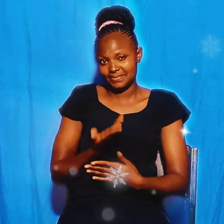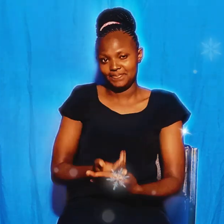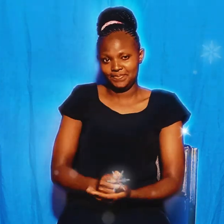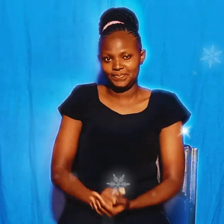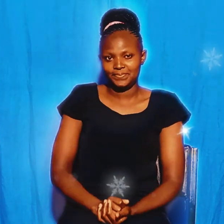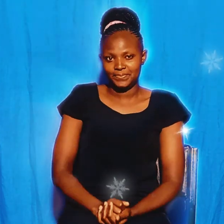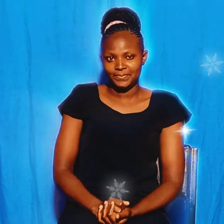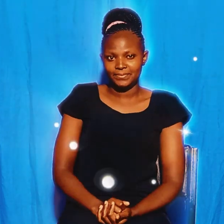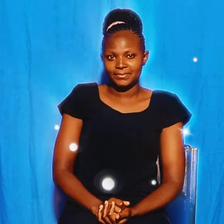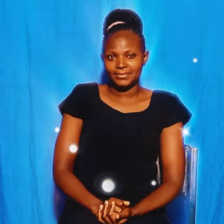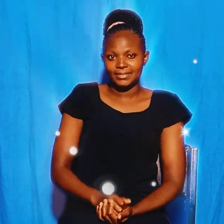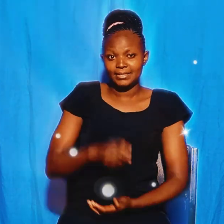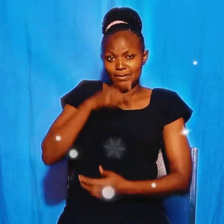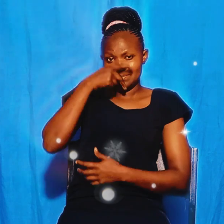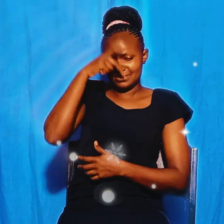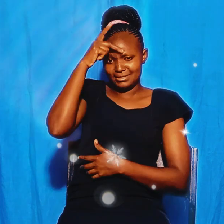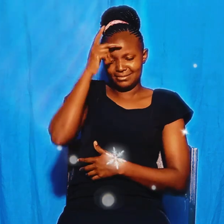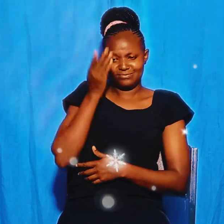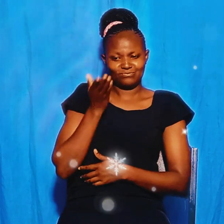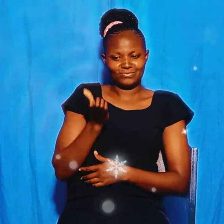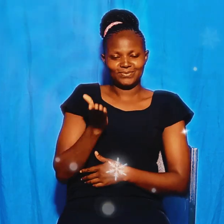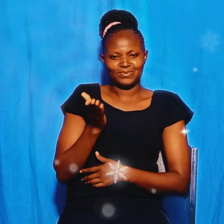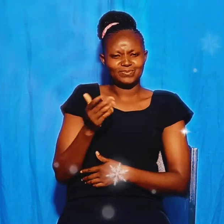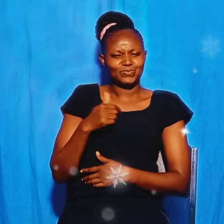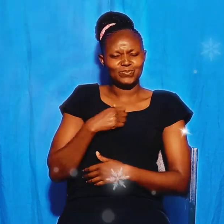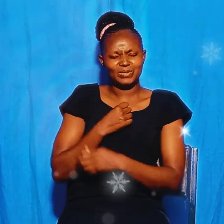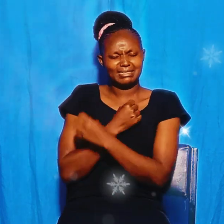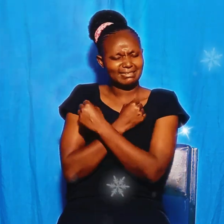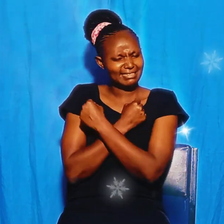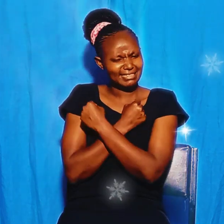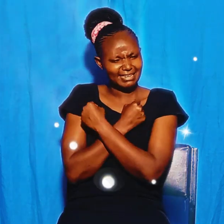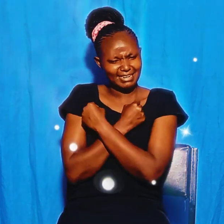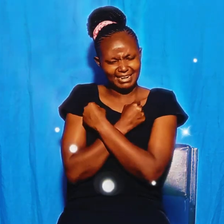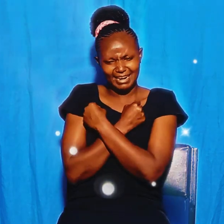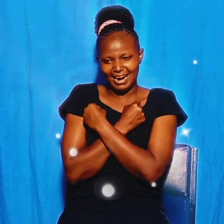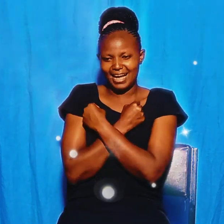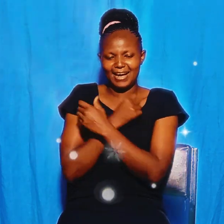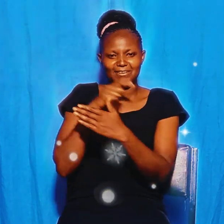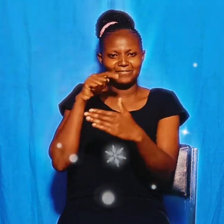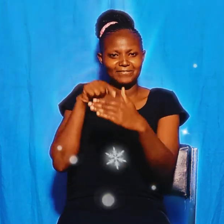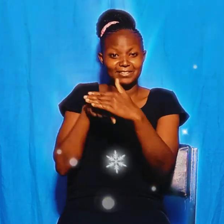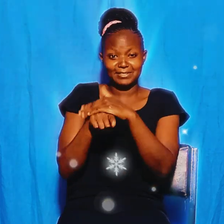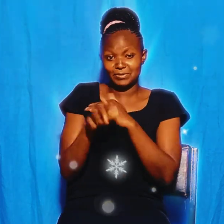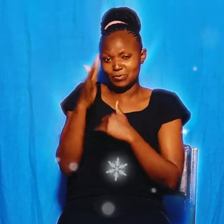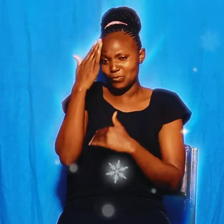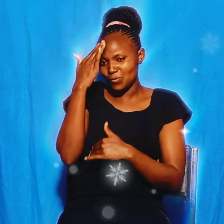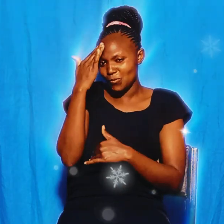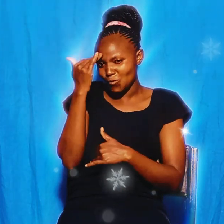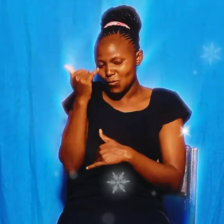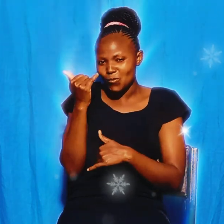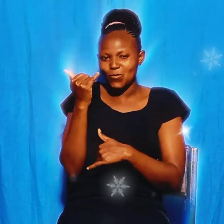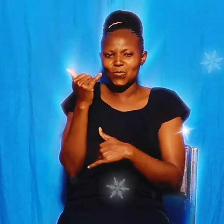Asii ya makwa ni meendete munomono. Manzo metheche kuma primary high school,